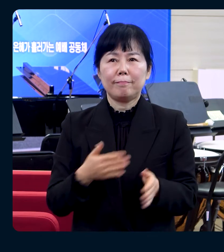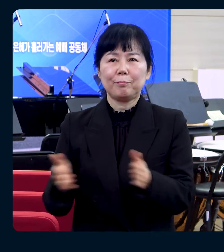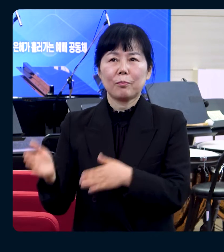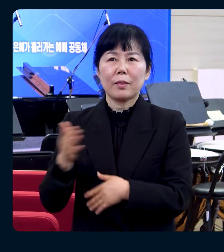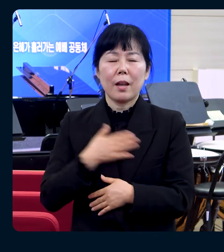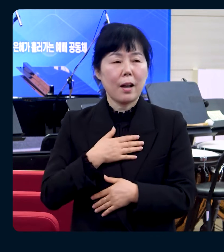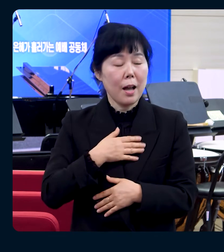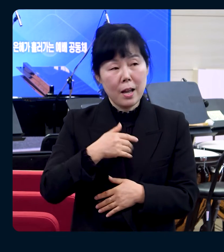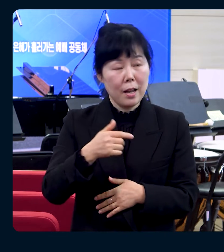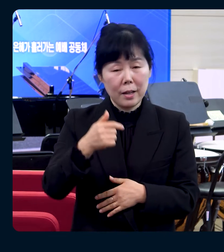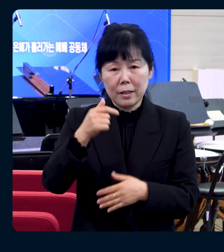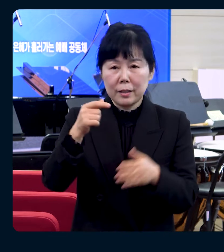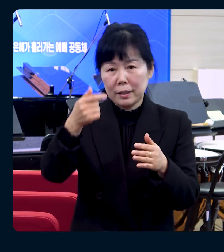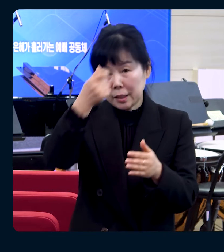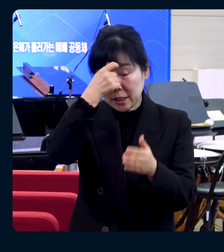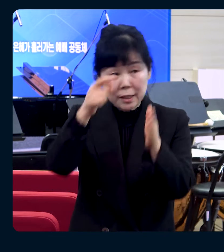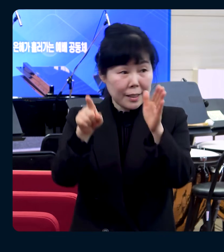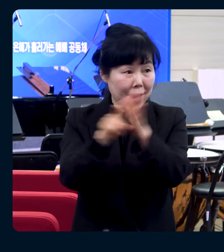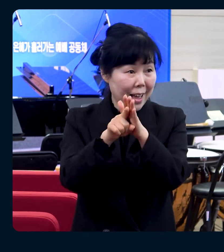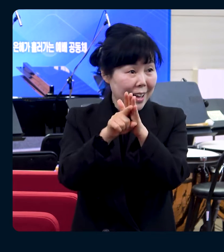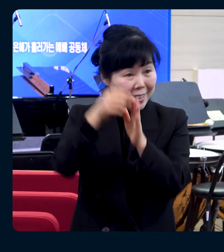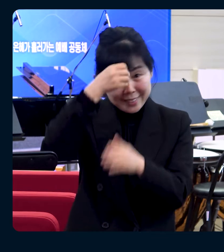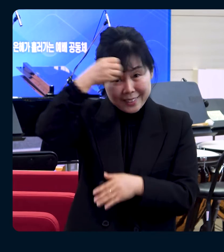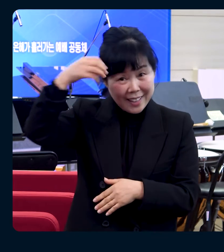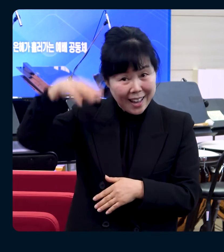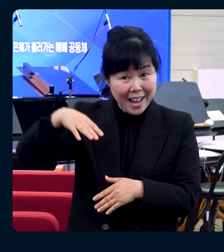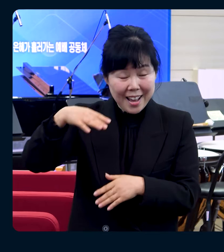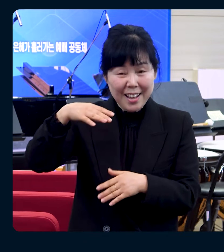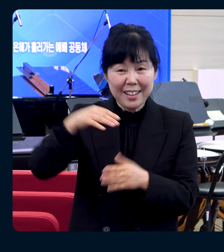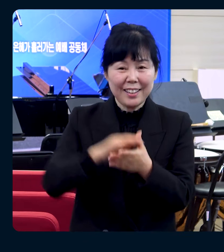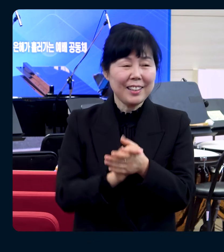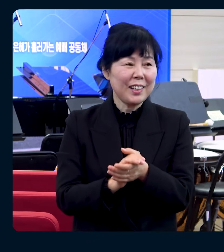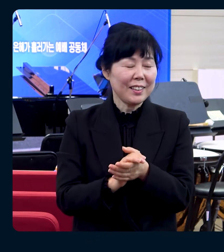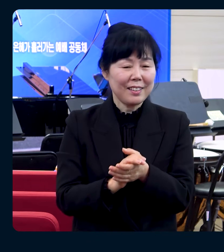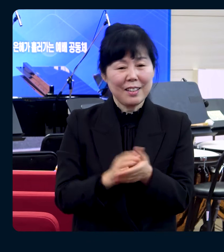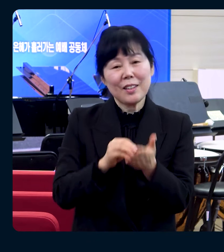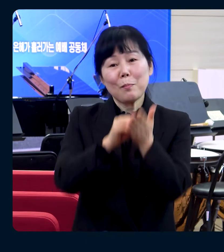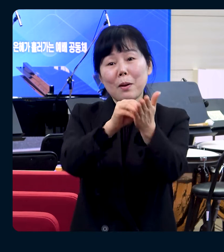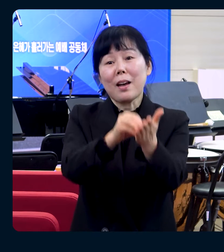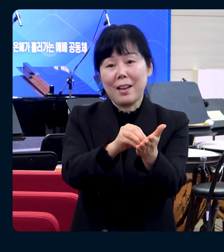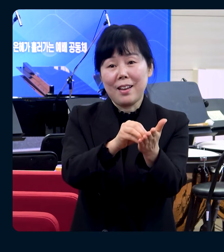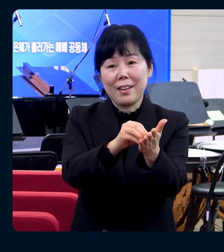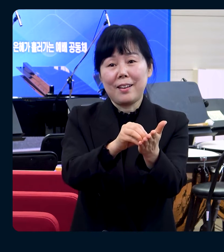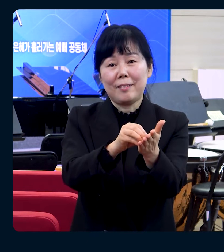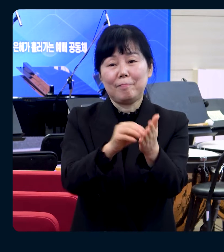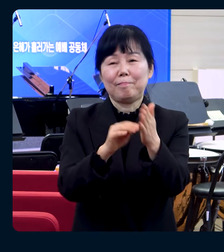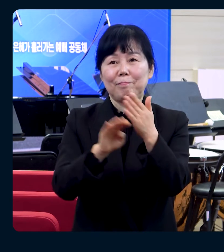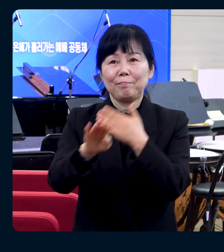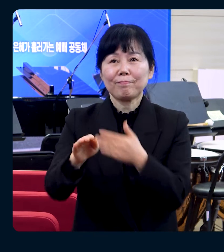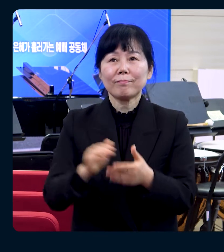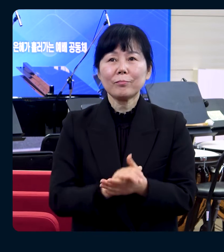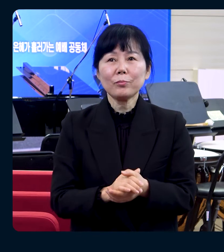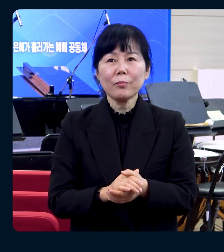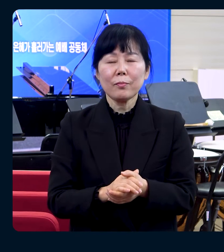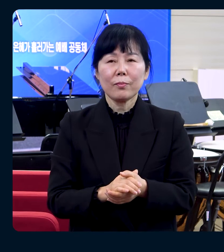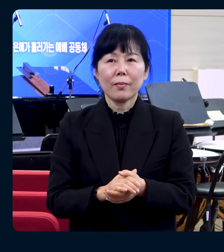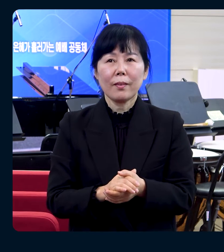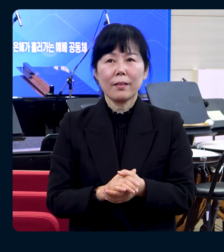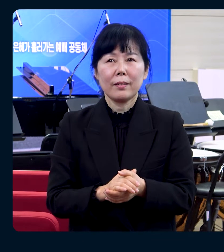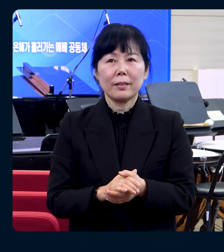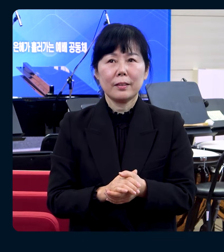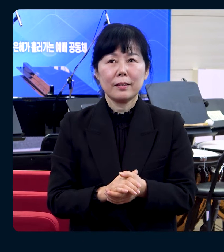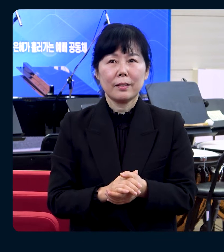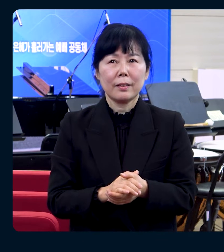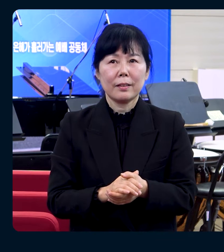제가 그 신대원 다닐 때 이야기입니다. 그때 제가 신대원을 입학했는데, 근데 그 신대원